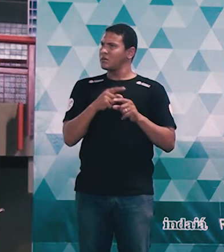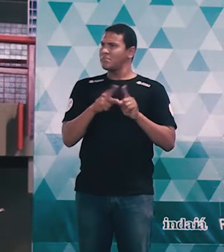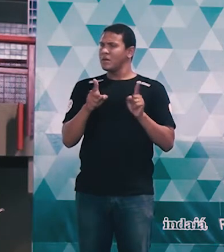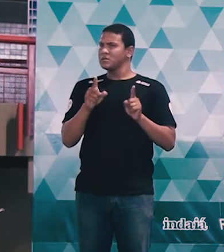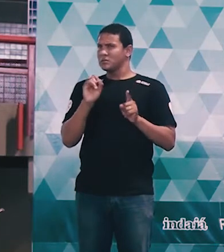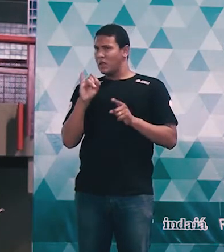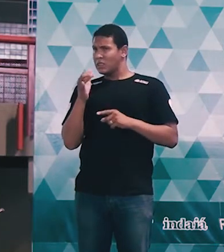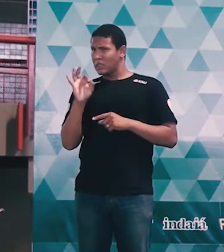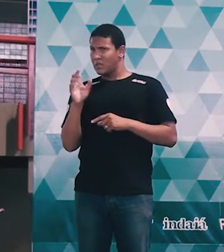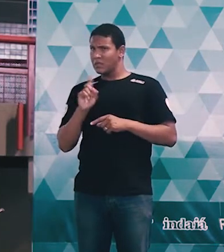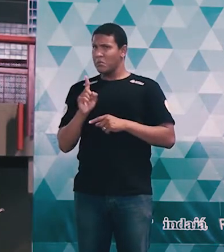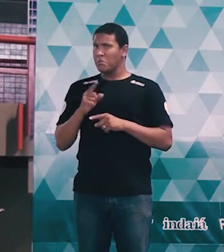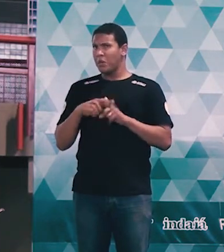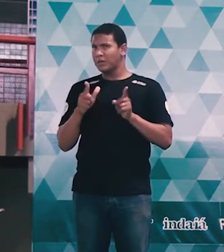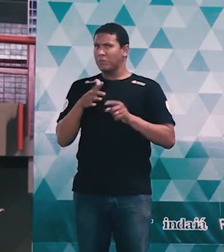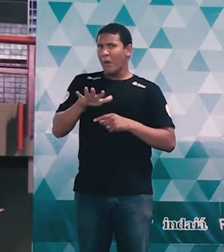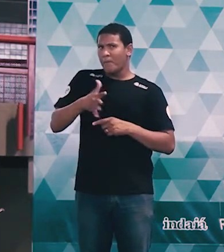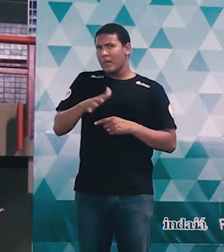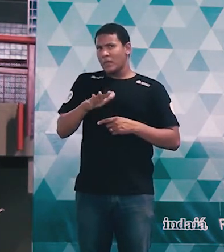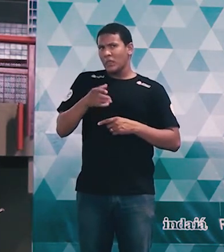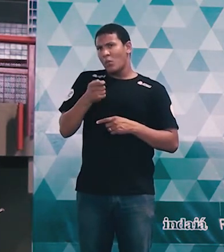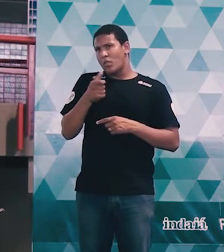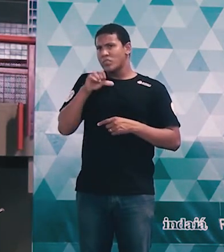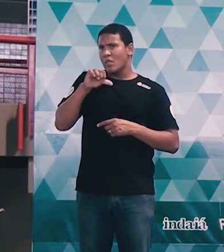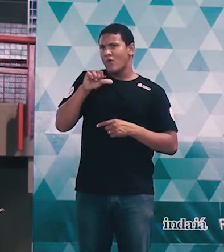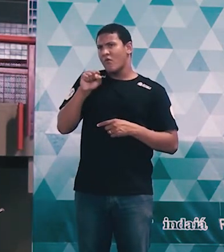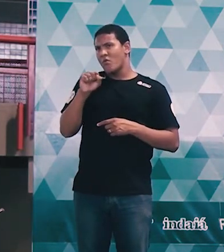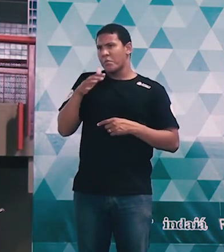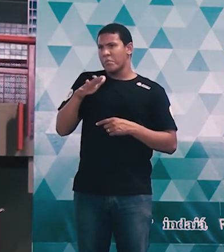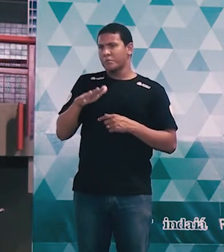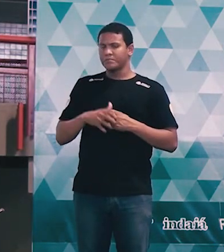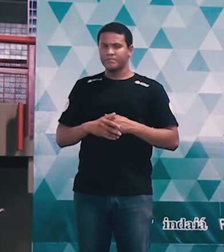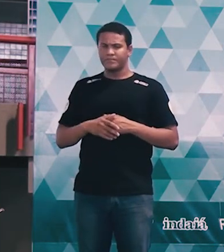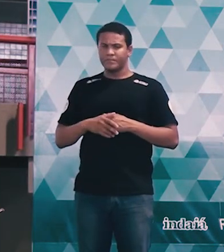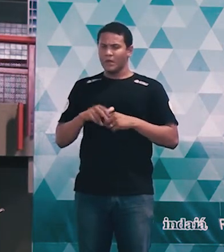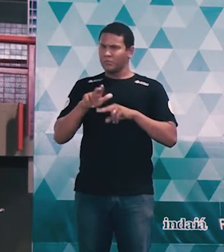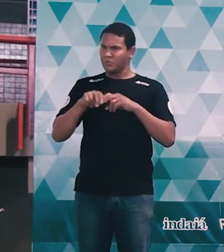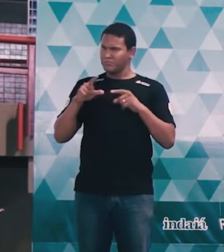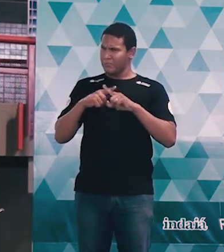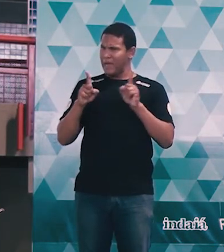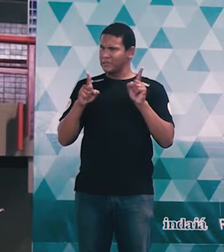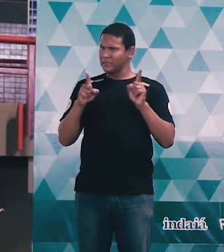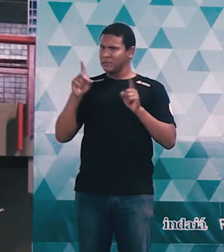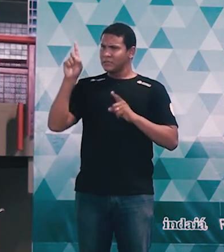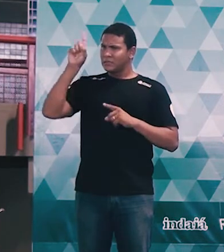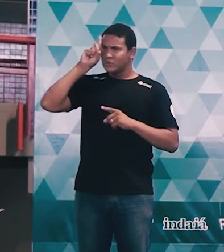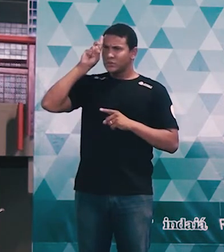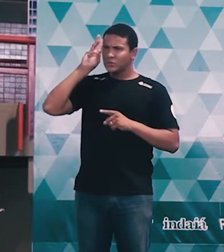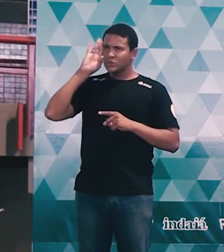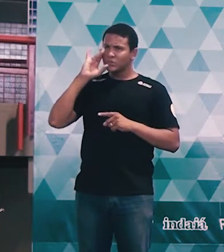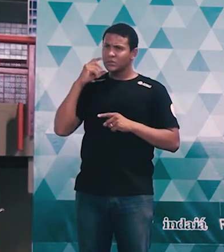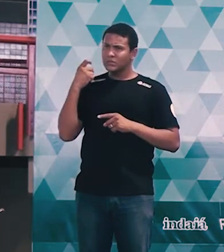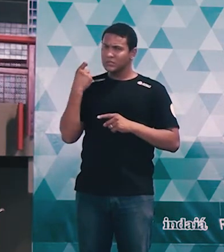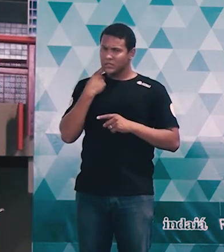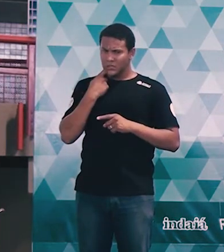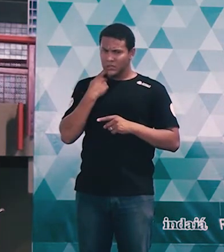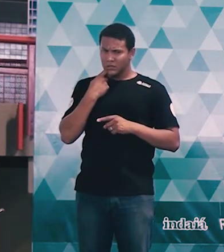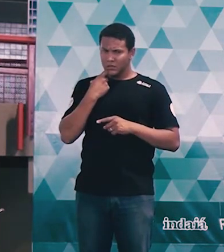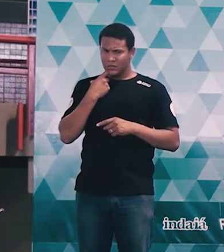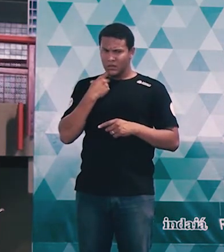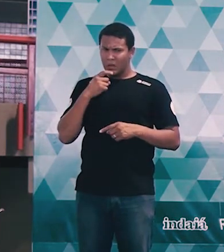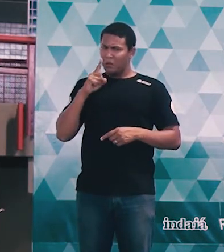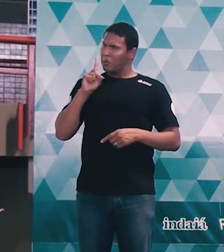bem próximo, né? Mas vejam o que é que acontece, ó. Se a gente pegar segunda, terça, quarta, quinta e sexta, a média está